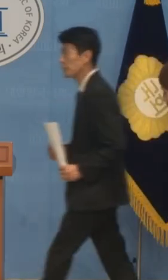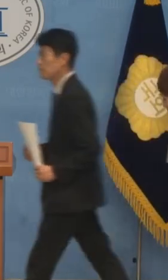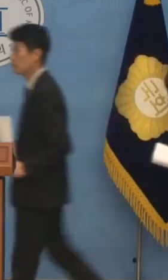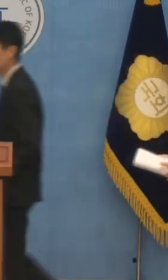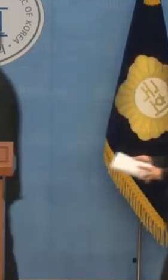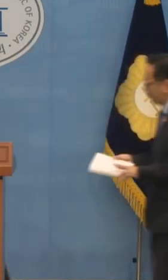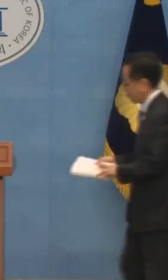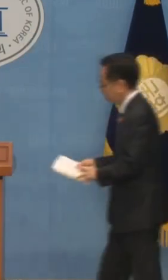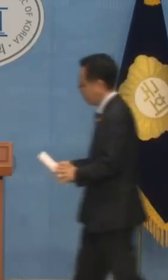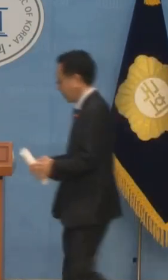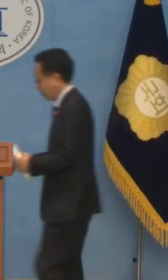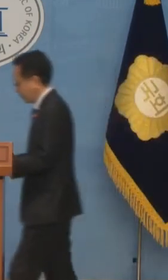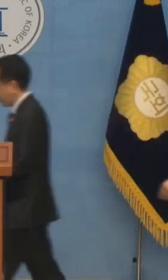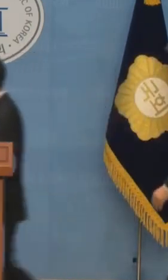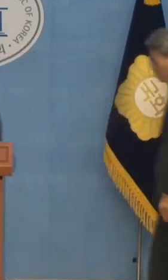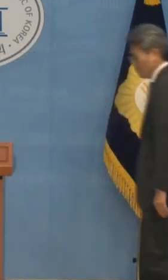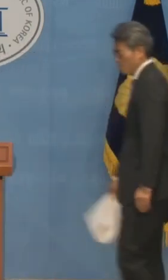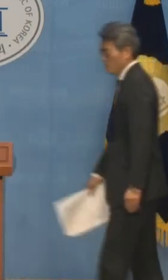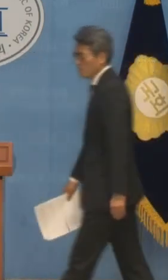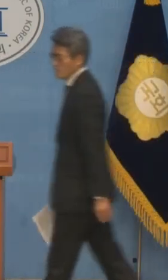수고하셨습니다.